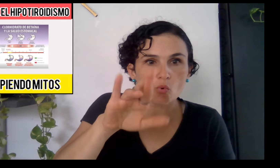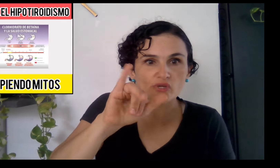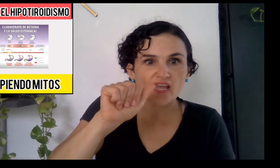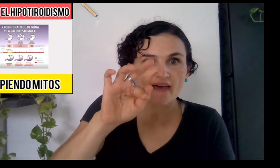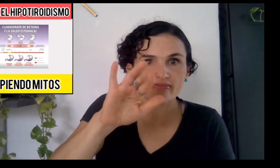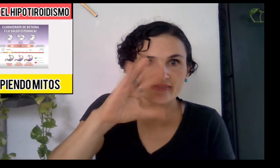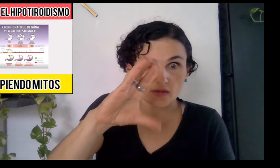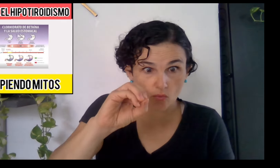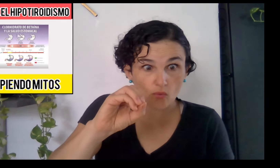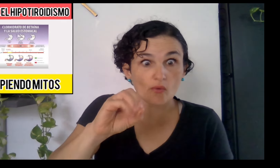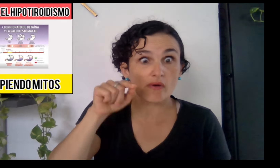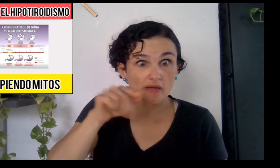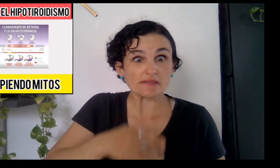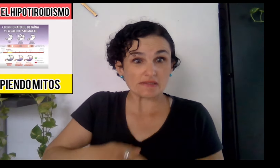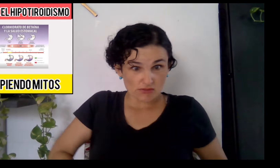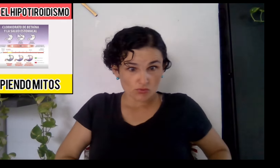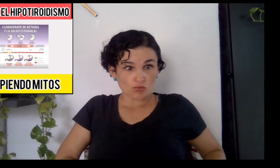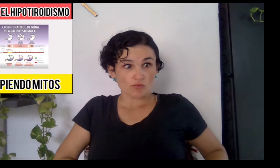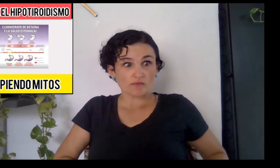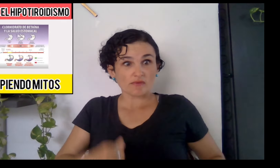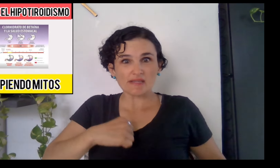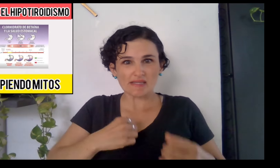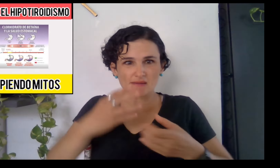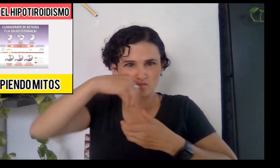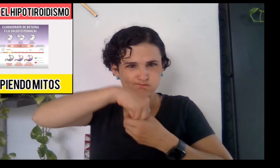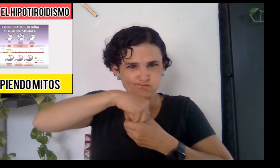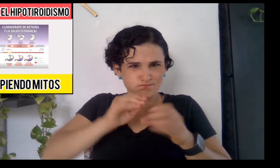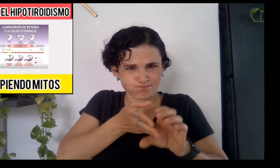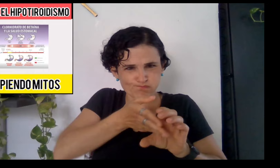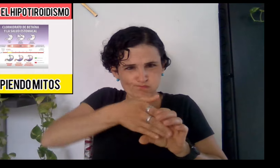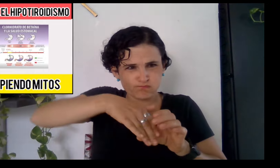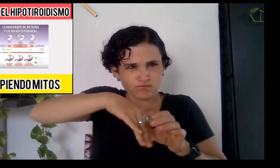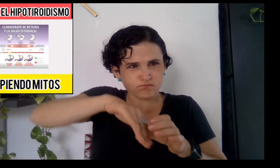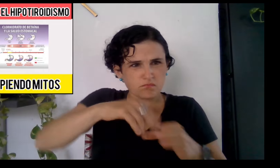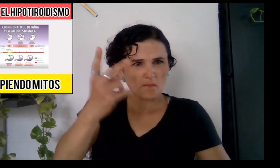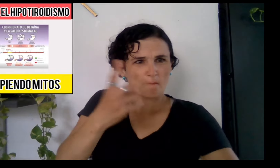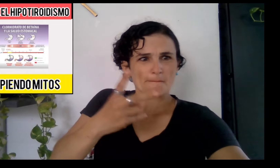estómago tiene una capa verde adentro, que es el moco gástrico.